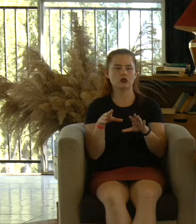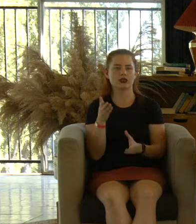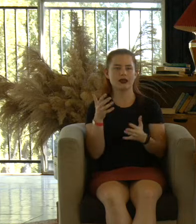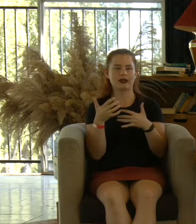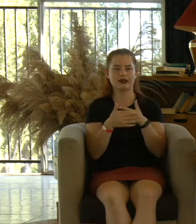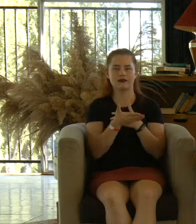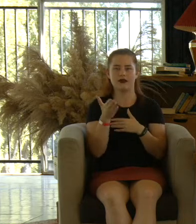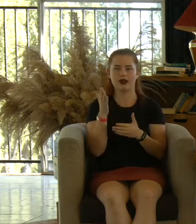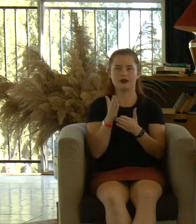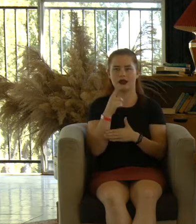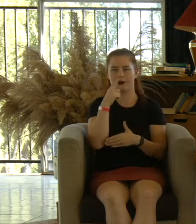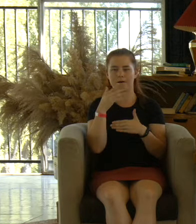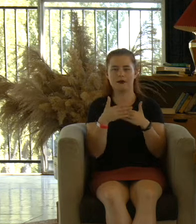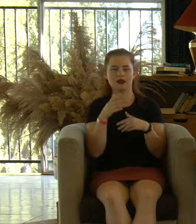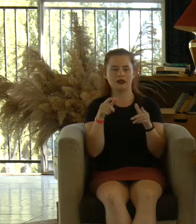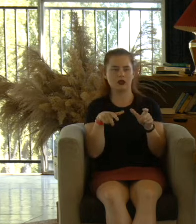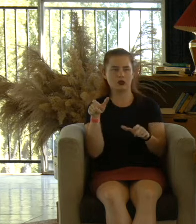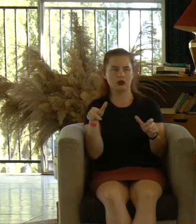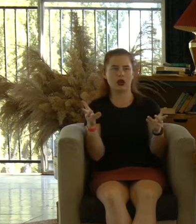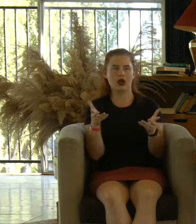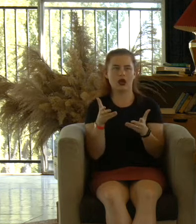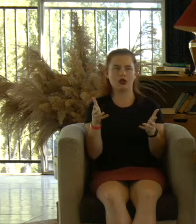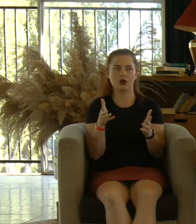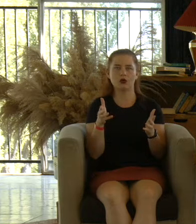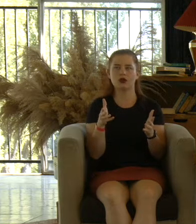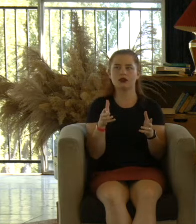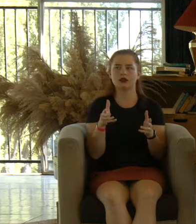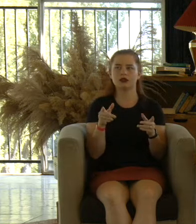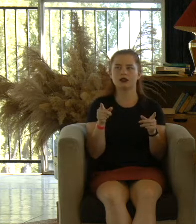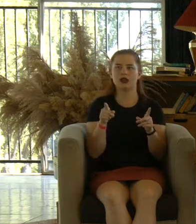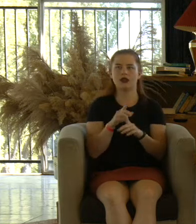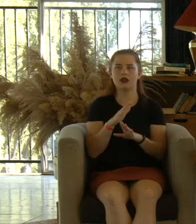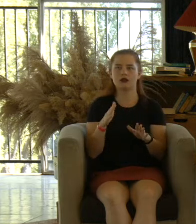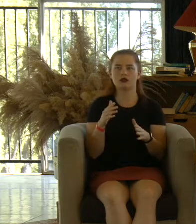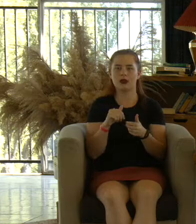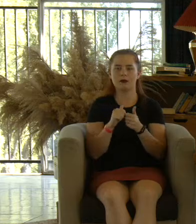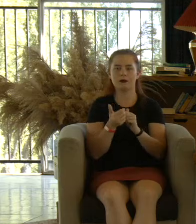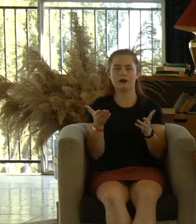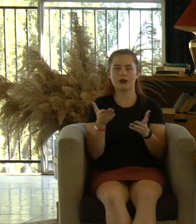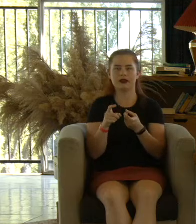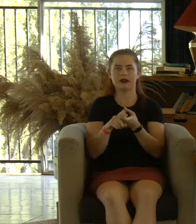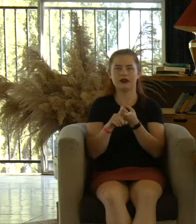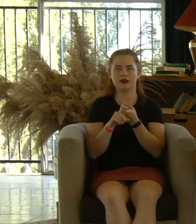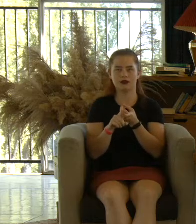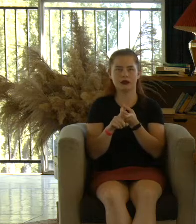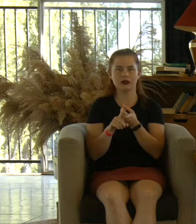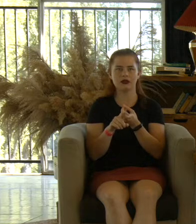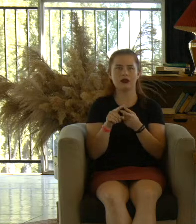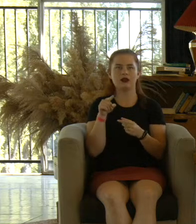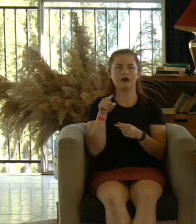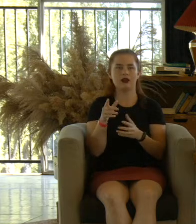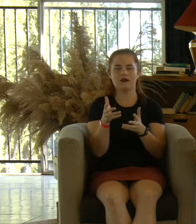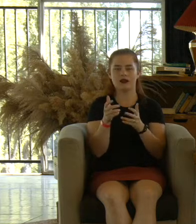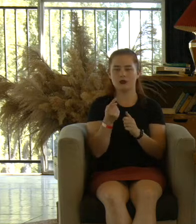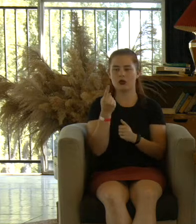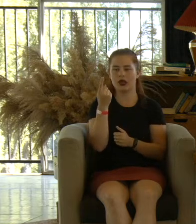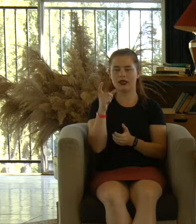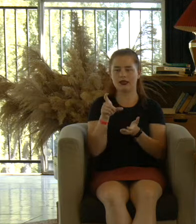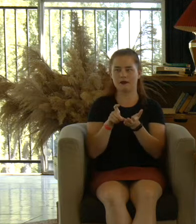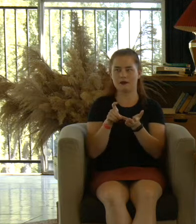вас есть близкие люди, которые и так уже как-то обмениваются какими-то контактами, вы возьмете один